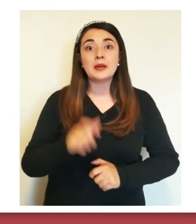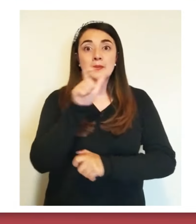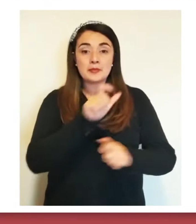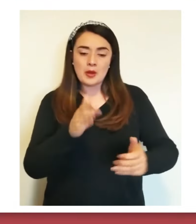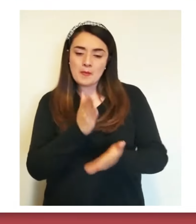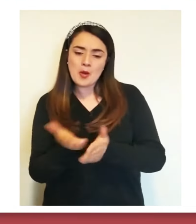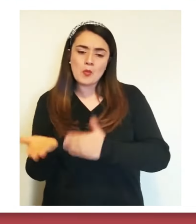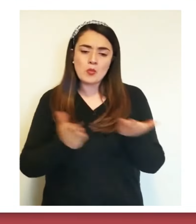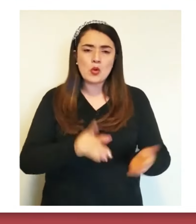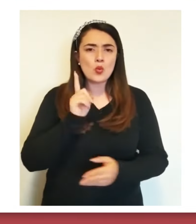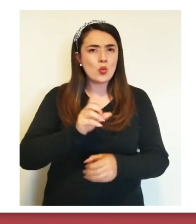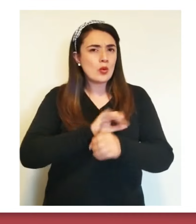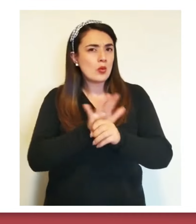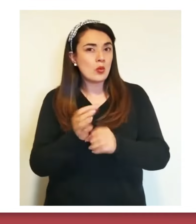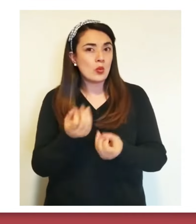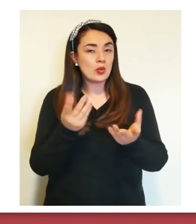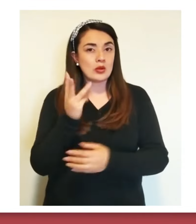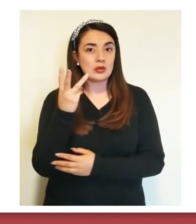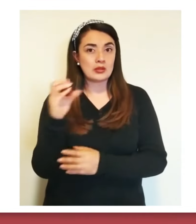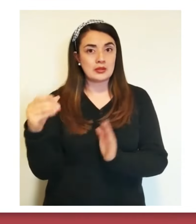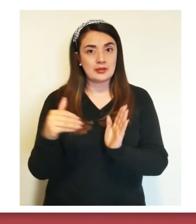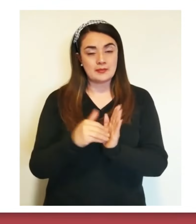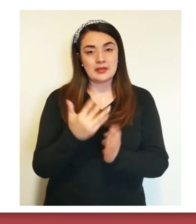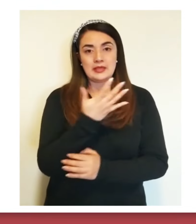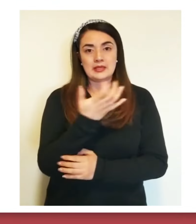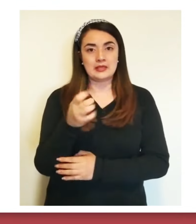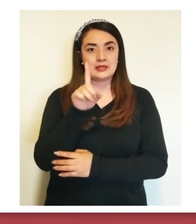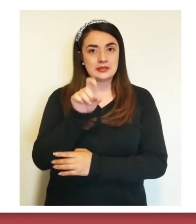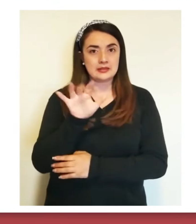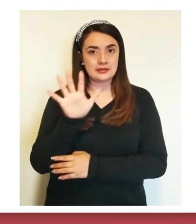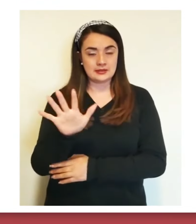67.395. Número de personas muertas.